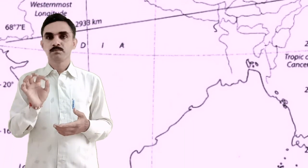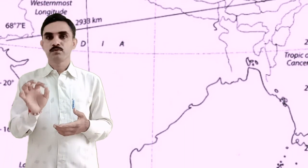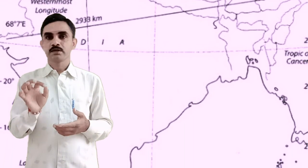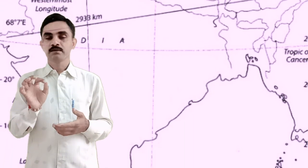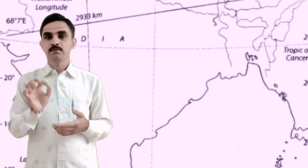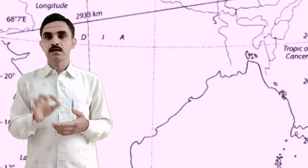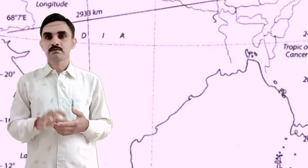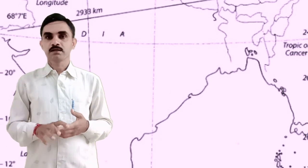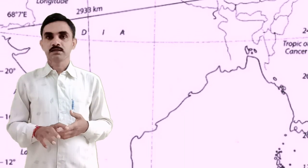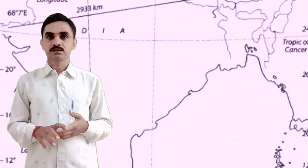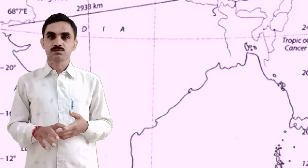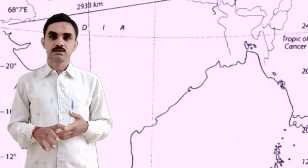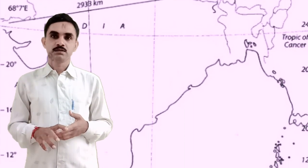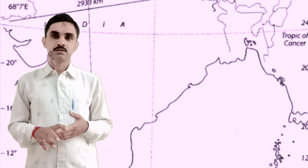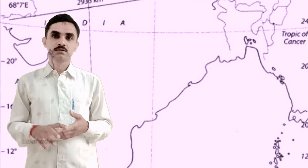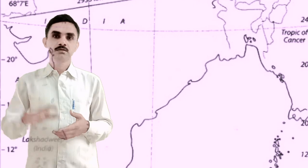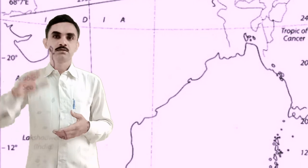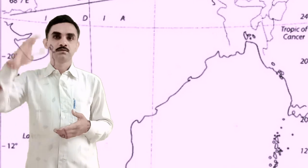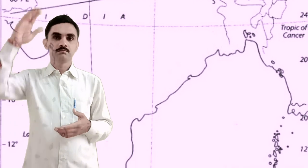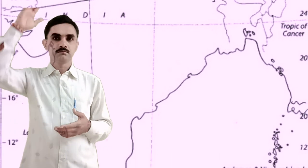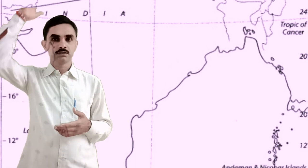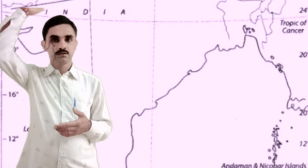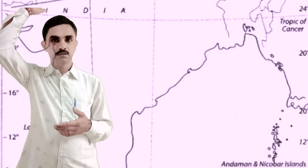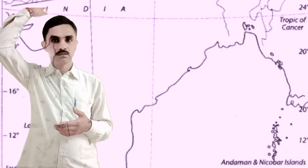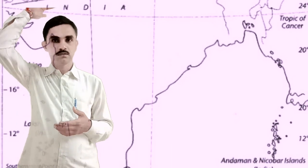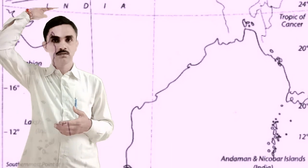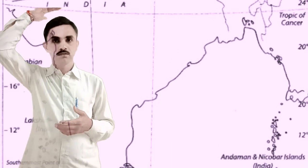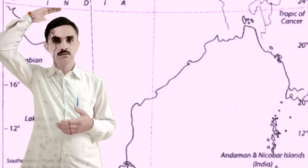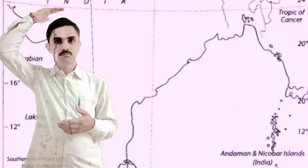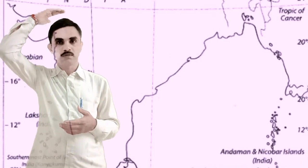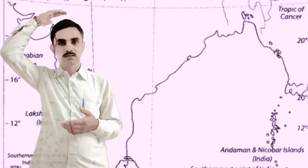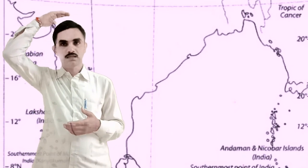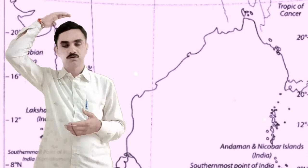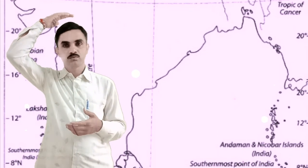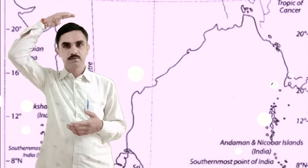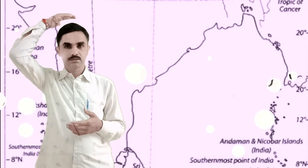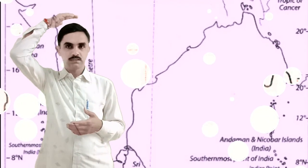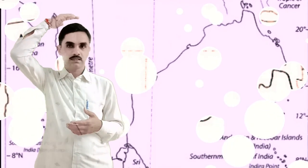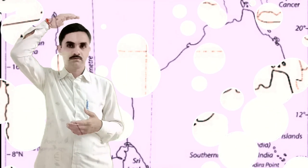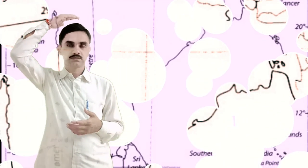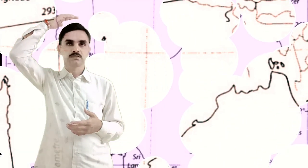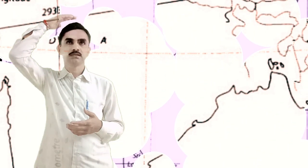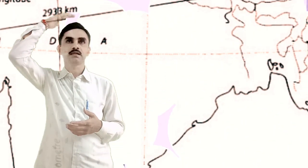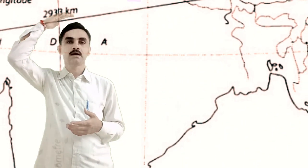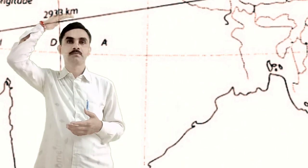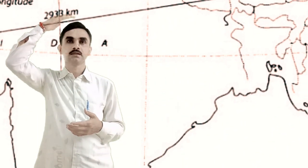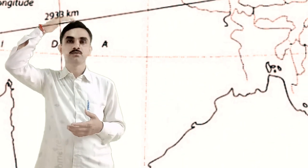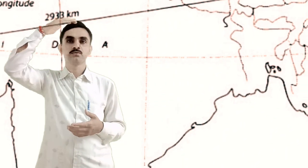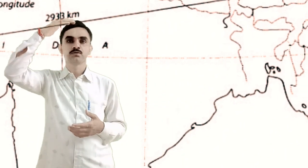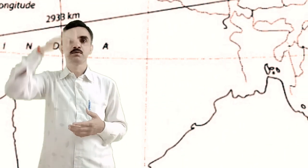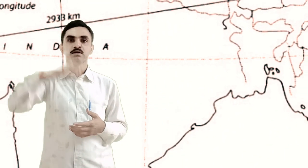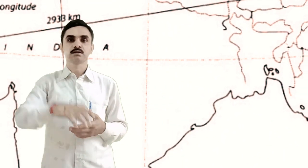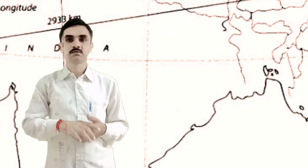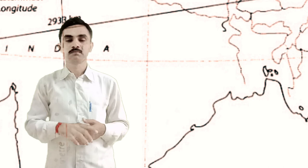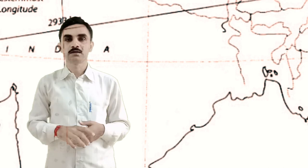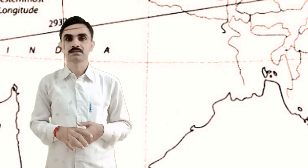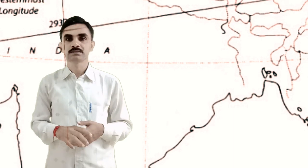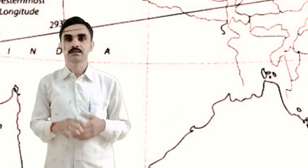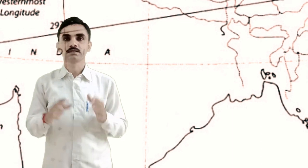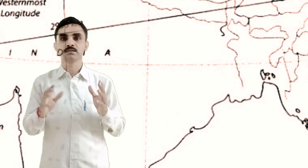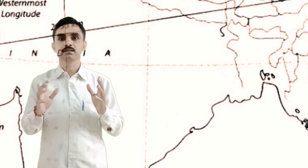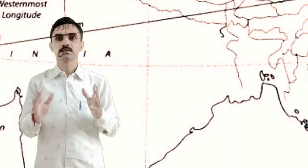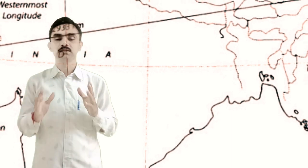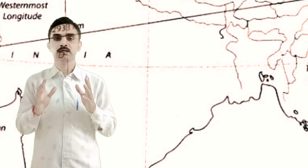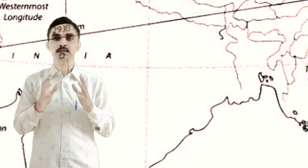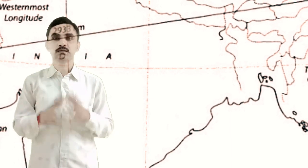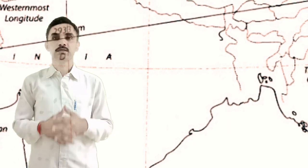બરાબર બપોરે 12 વાગ્યે સૂર્ય મધ્ય માથા ઉપર જ્યારે આવે છે ત્યારે આપણે એવું અનુમાન કરવામાં આવે છે